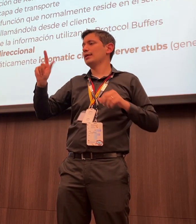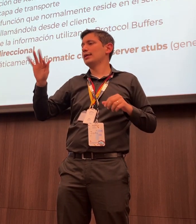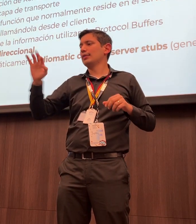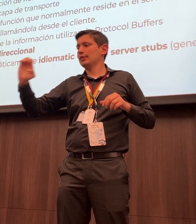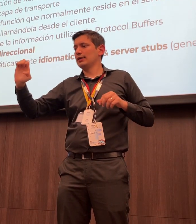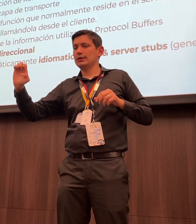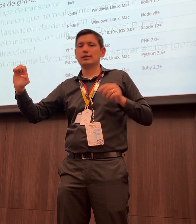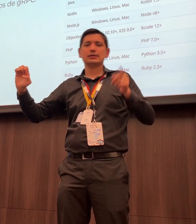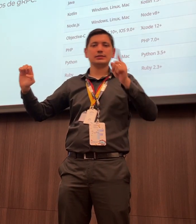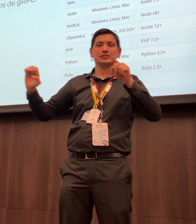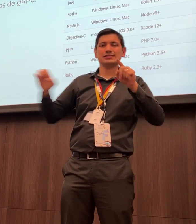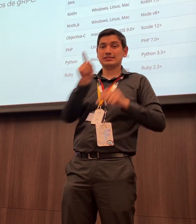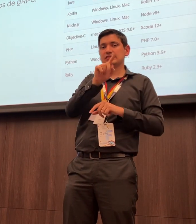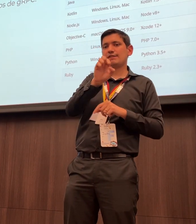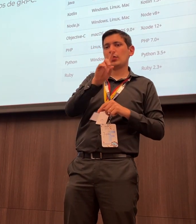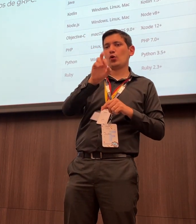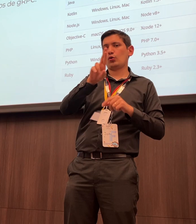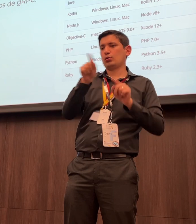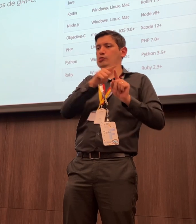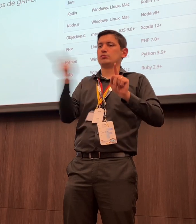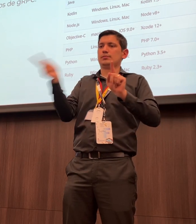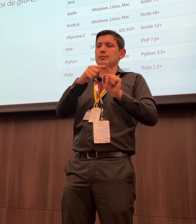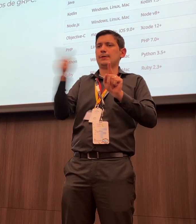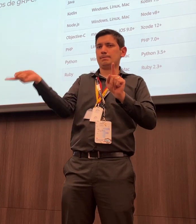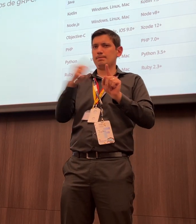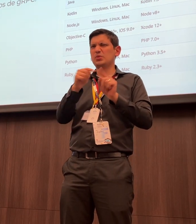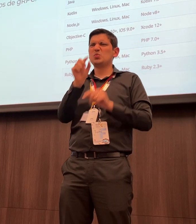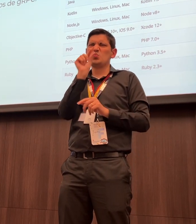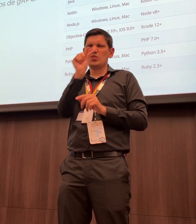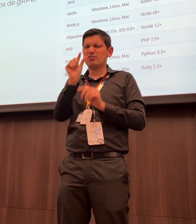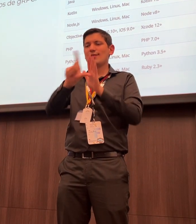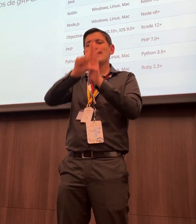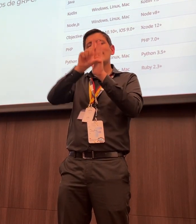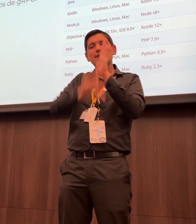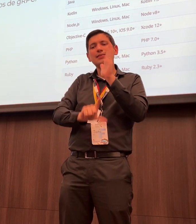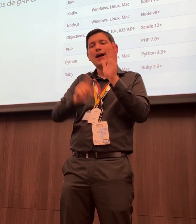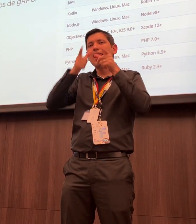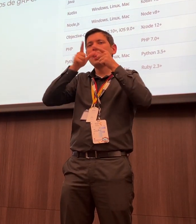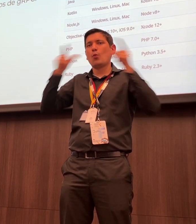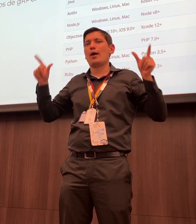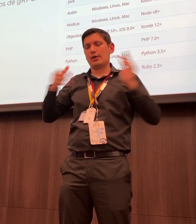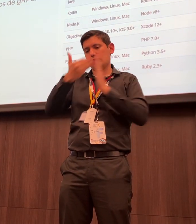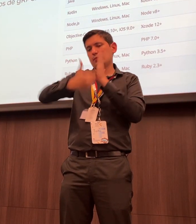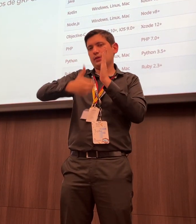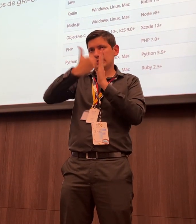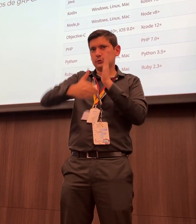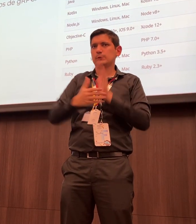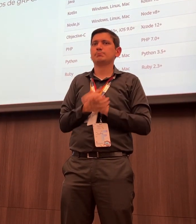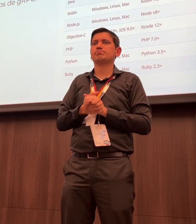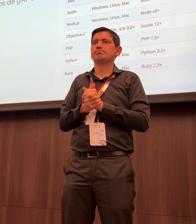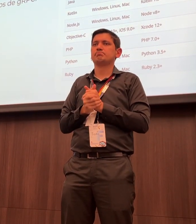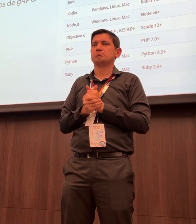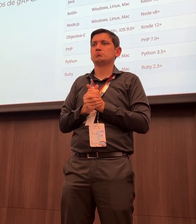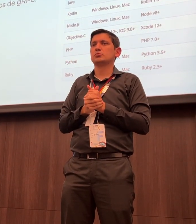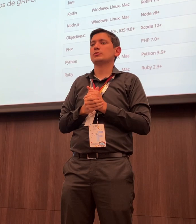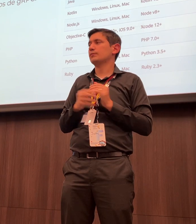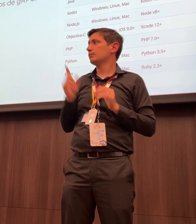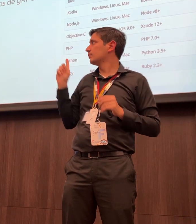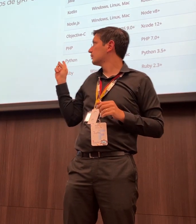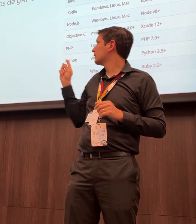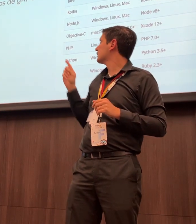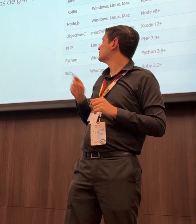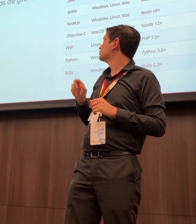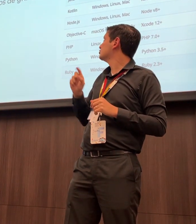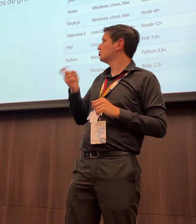servidor. Bueno, esta es un poco la lista de lenguajes de la documentación que hoy soporta gRPC. Como